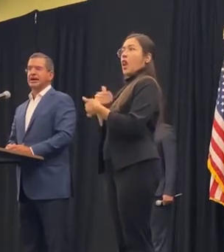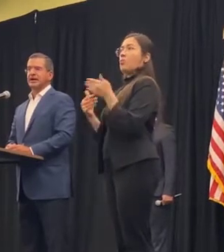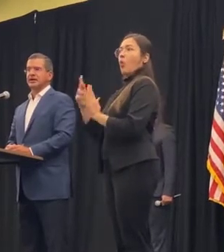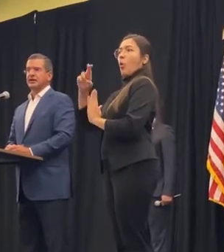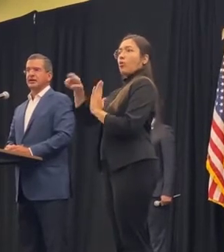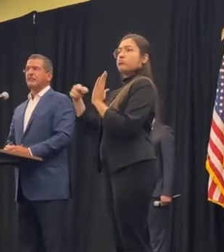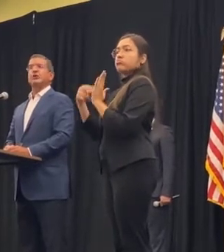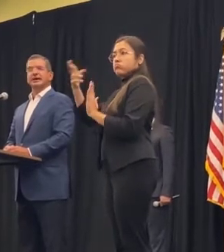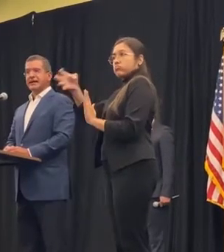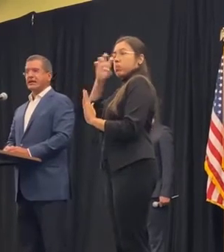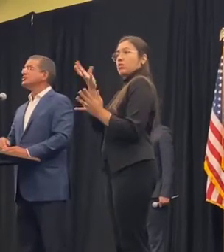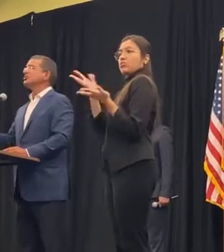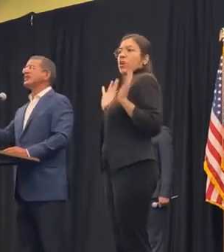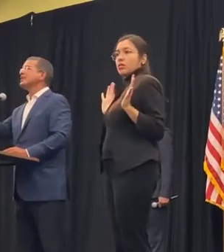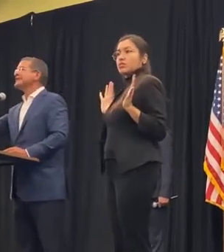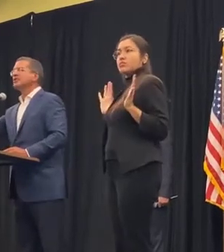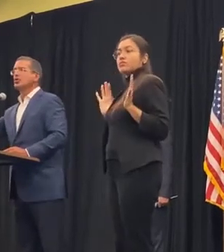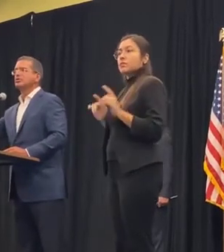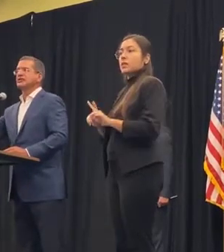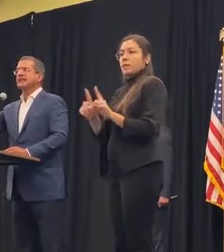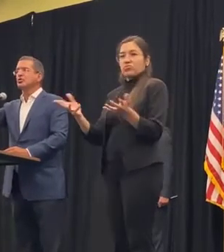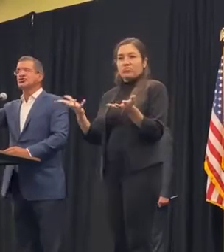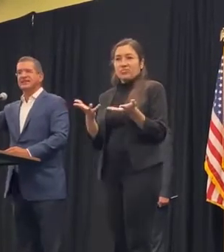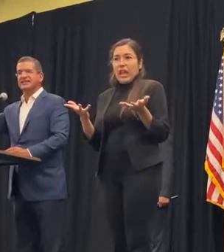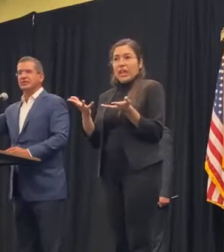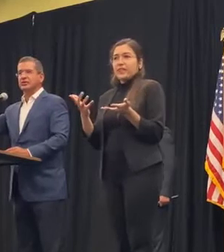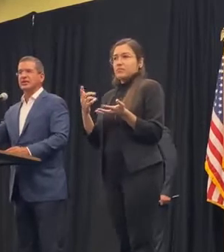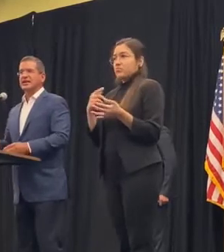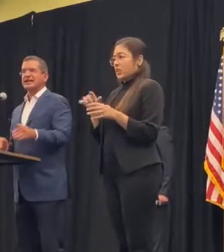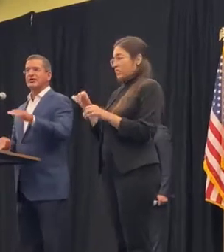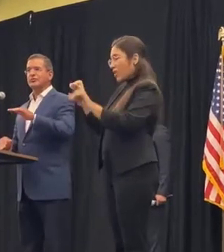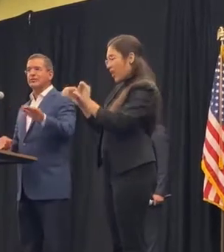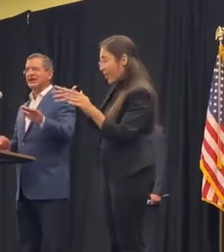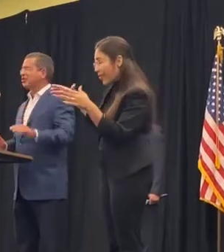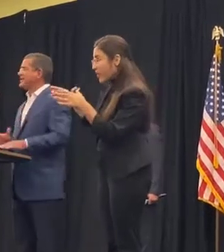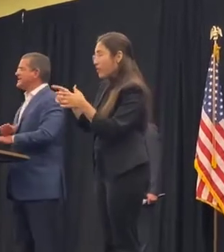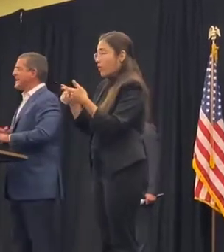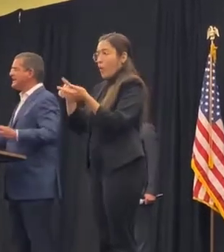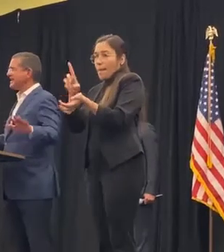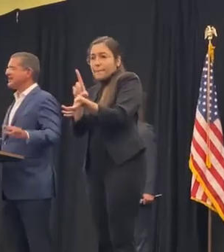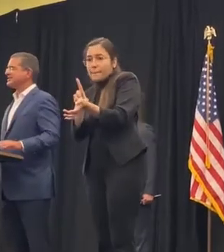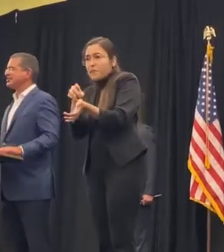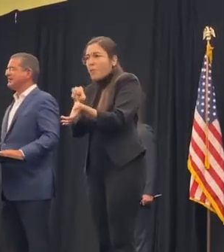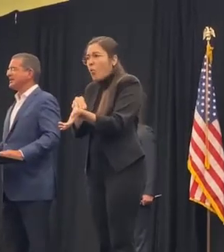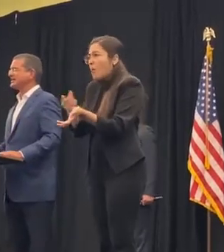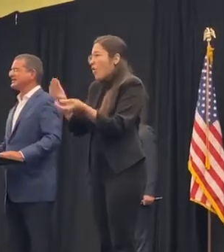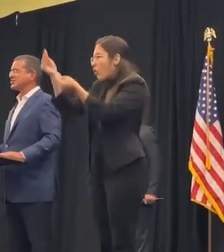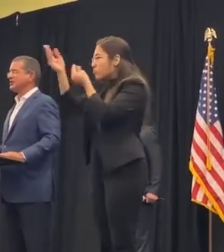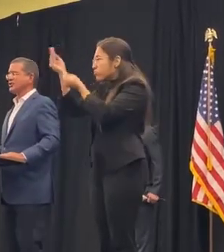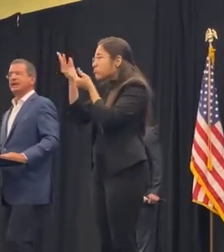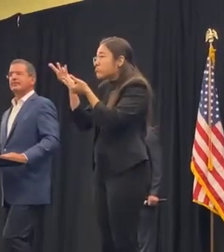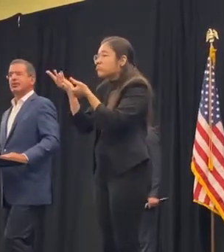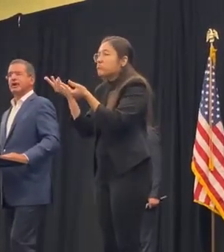ponerse a trabajar. Pero aquí yo no tengo a ningún científico, ningún médico, nadie que me asesora a mí me